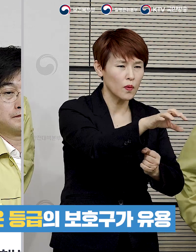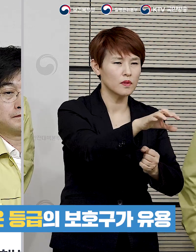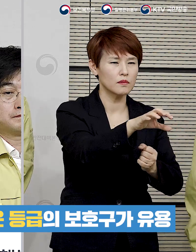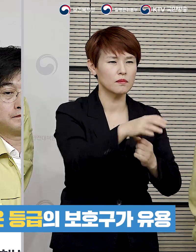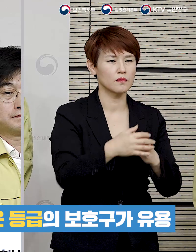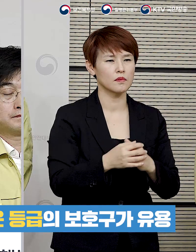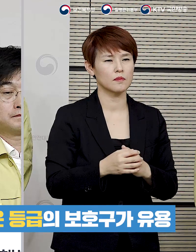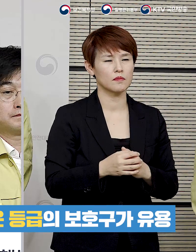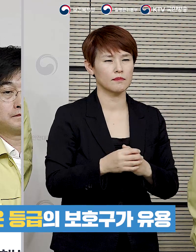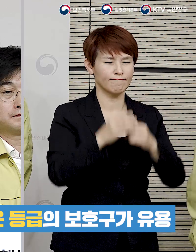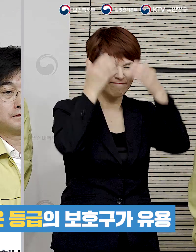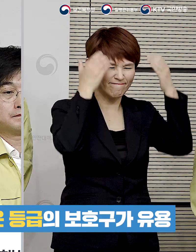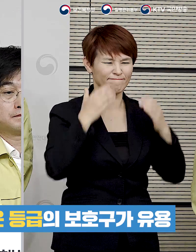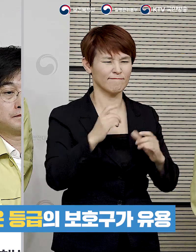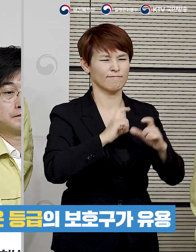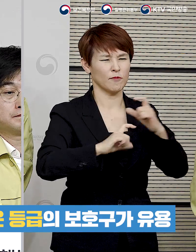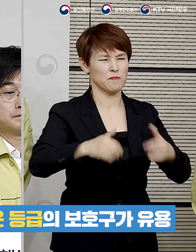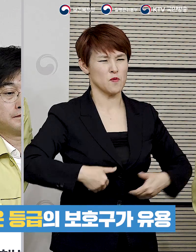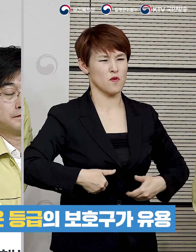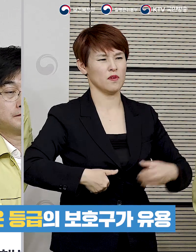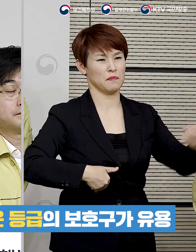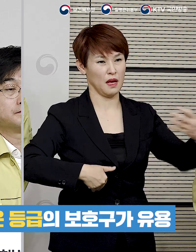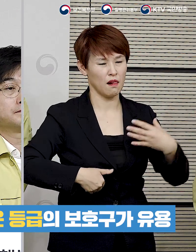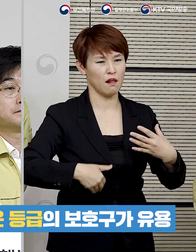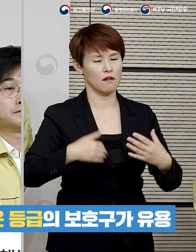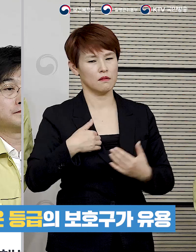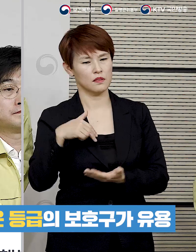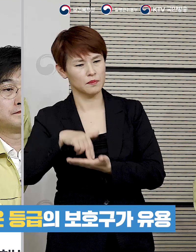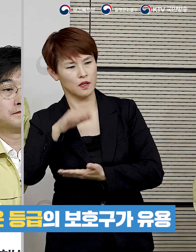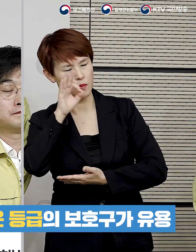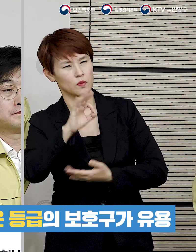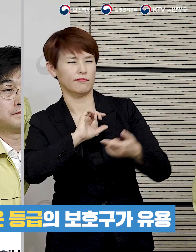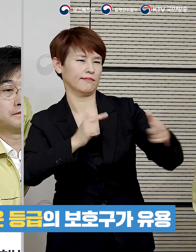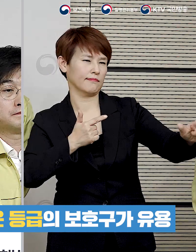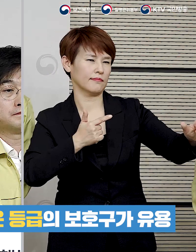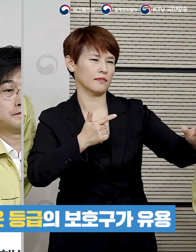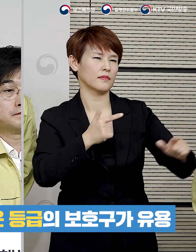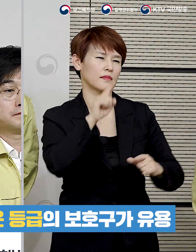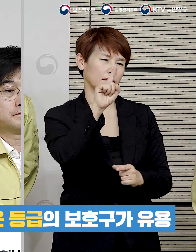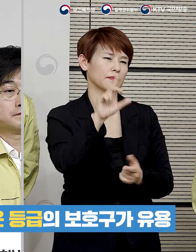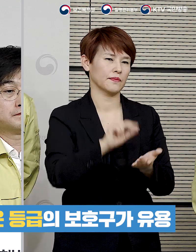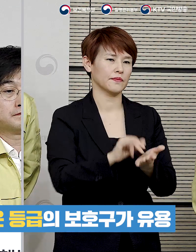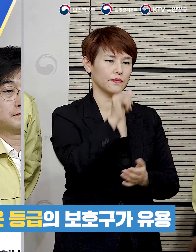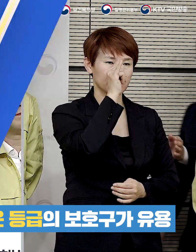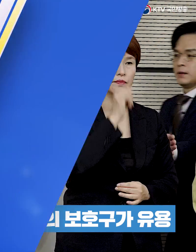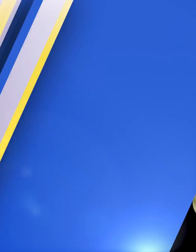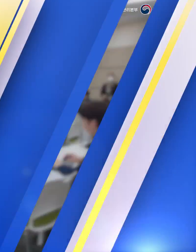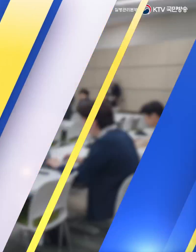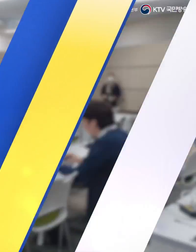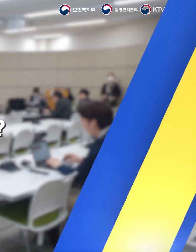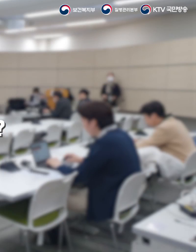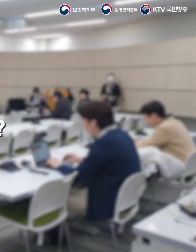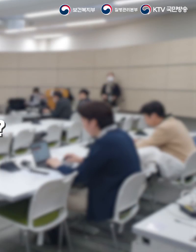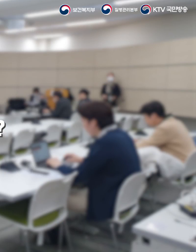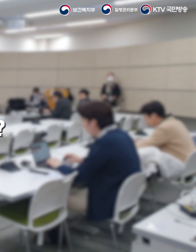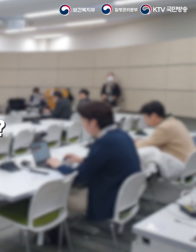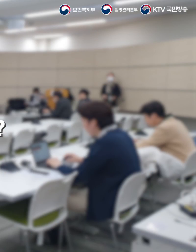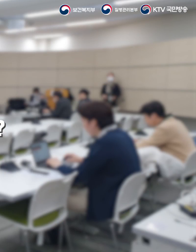상황상에서는 아마 이런 부분들이 다 레벨 D까지 요구하는 부분들이 좀 있어서 거기에서 다소 마찰이 있다는 점은 이해해 주시기 바랍니다.